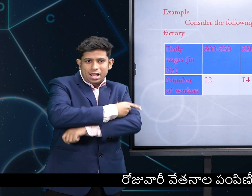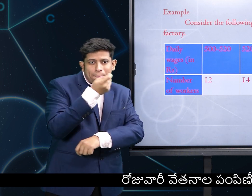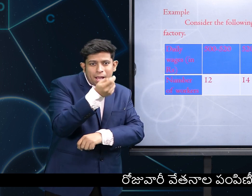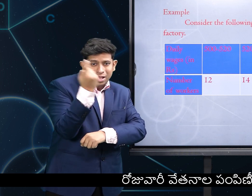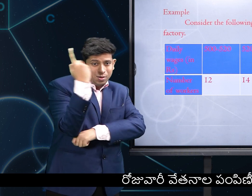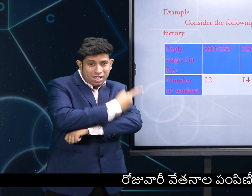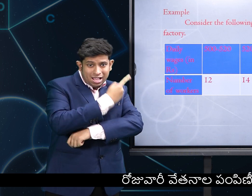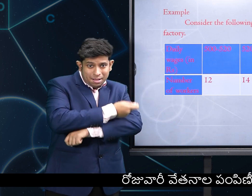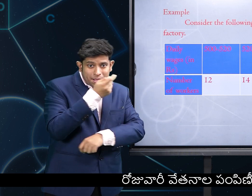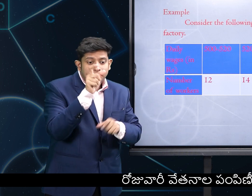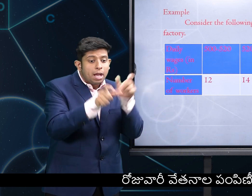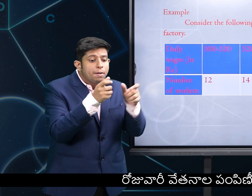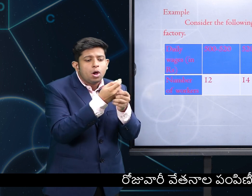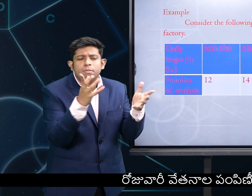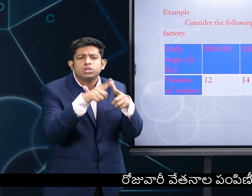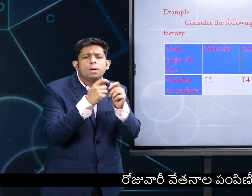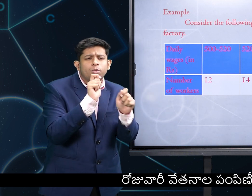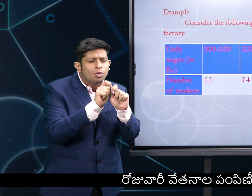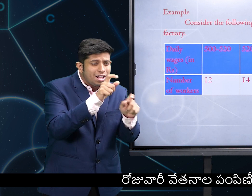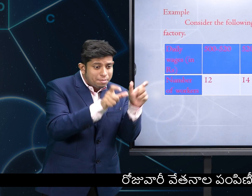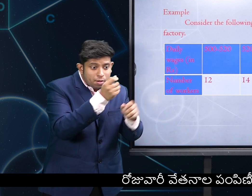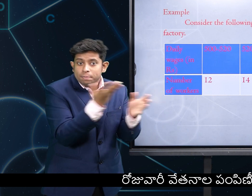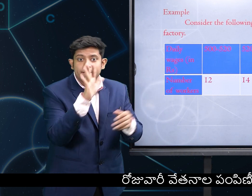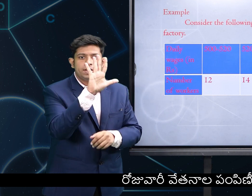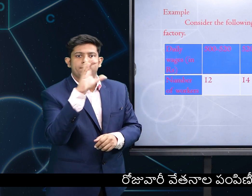రోజువారీ వేతనాల పంపిణీని పరిగణించండి.